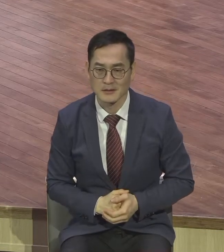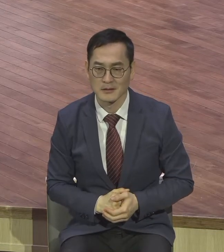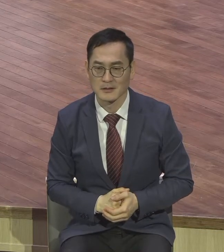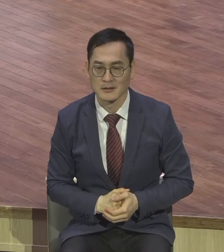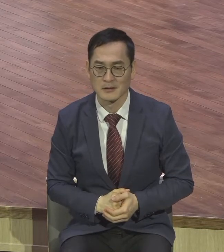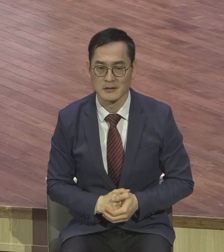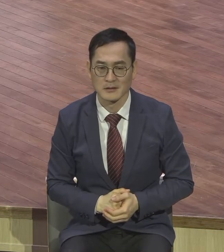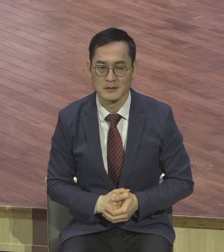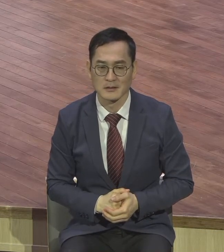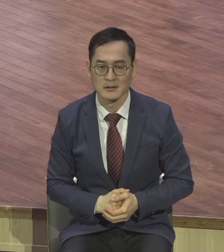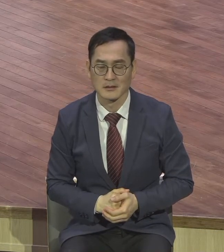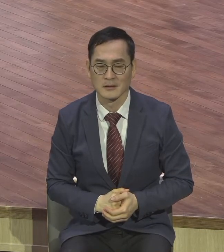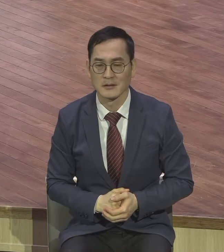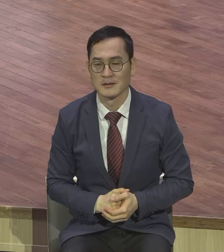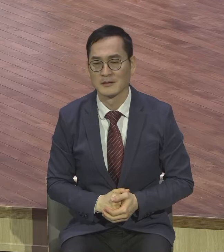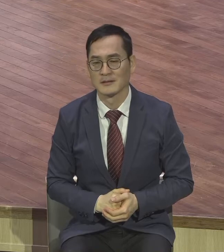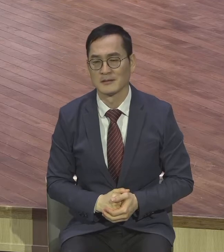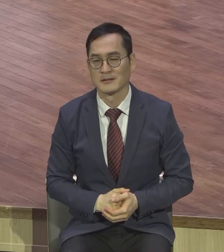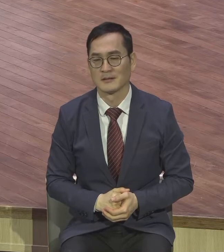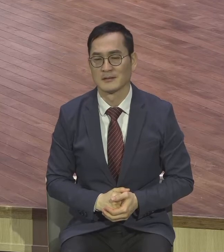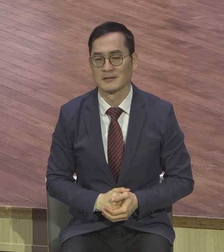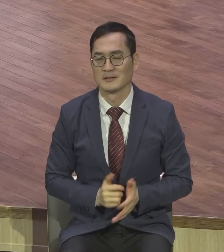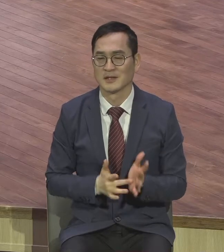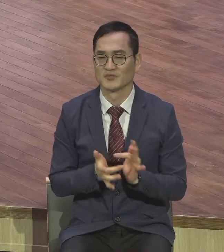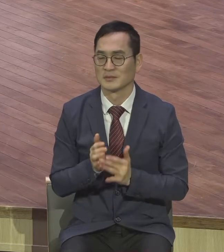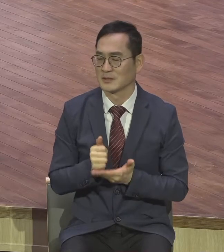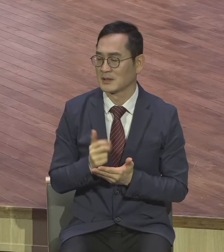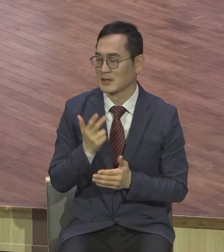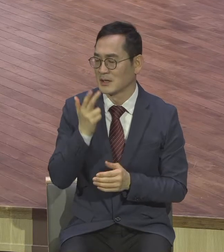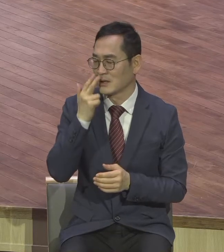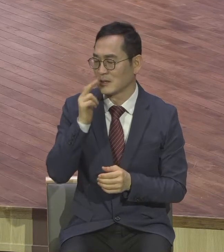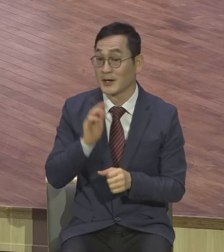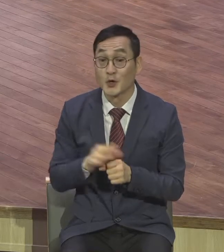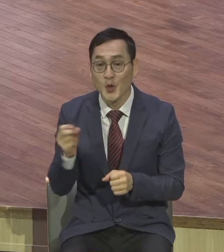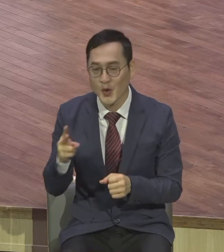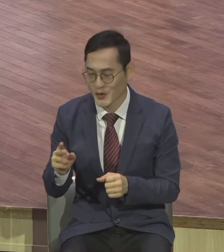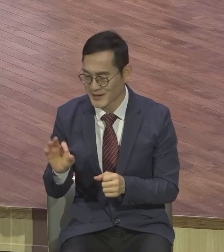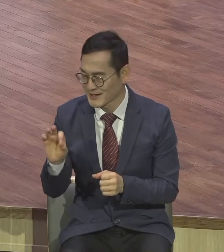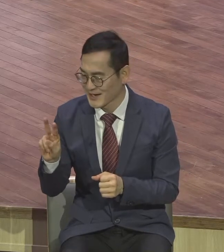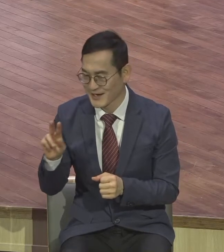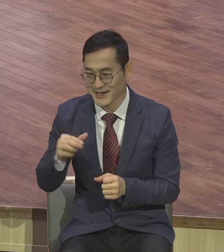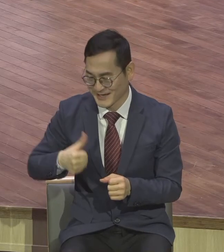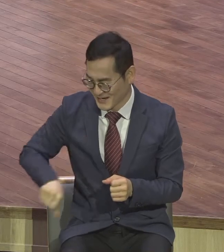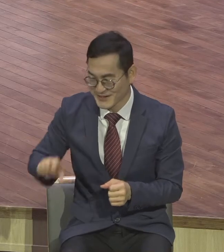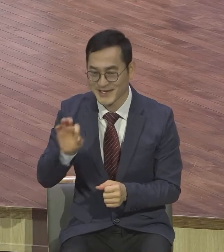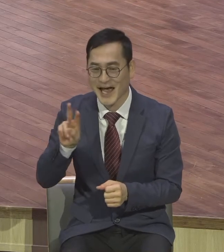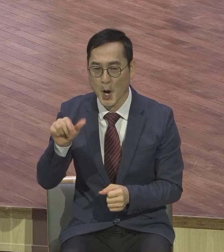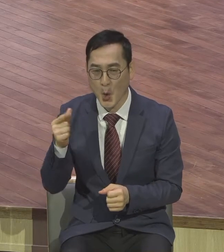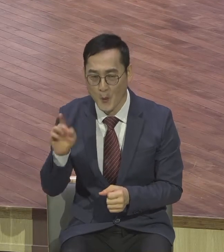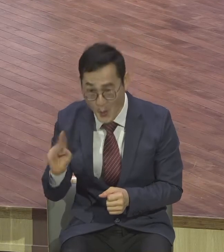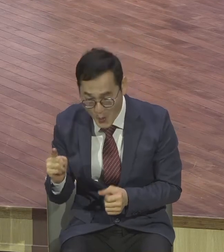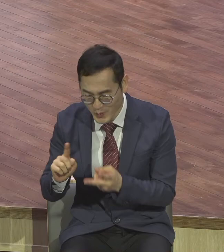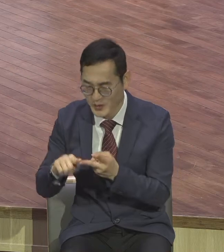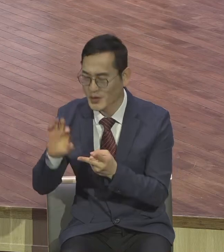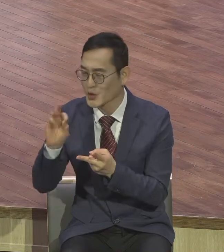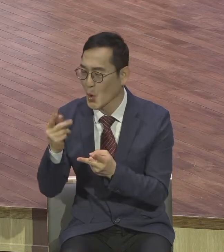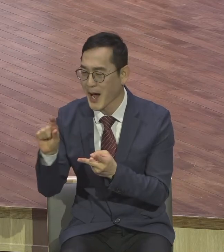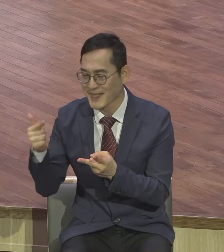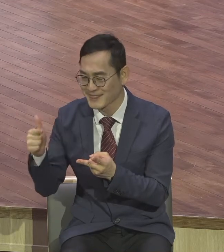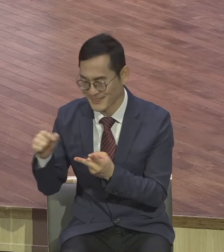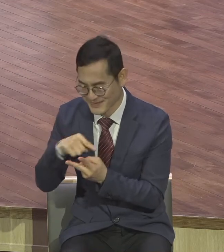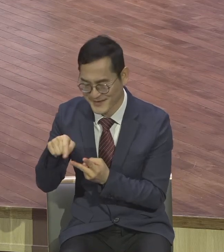그래서 야가오보와 요한의 어머니가 나서서 지금 예수님께서